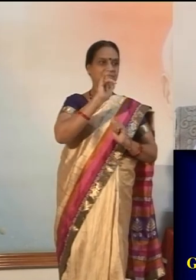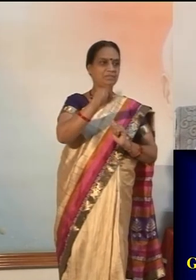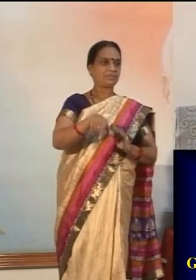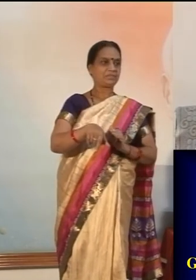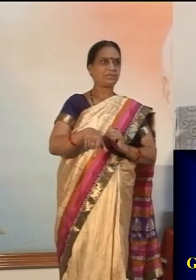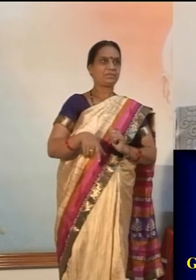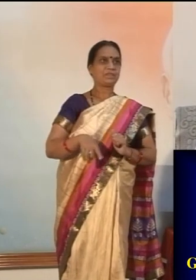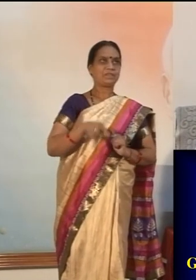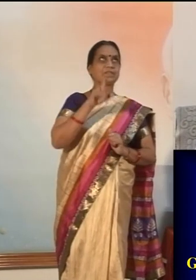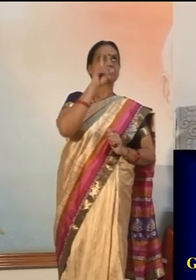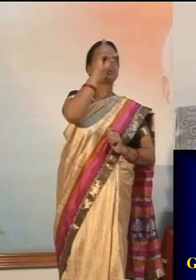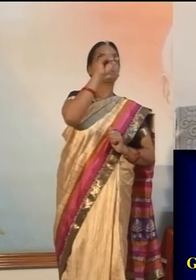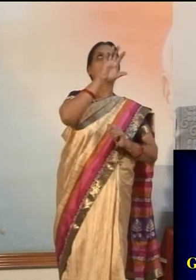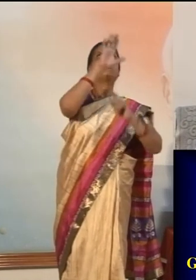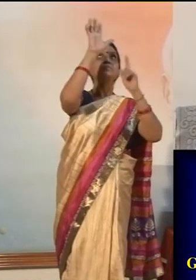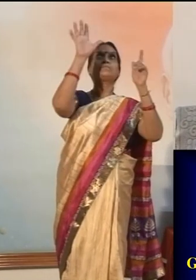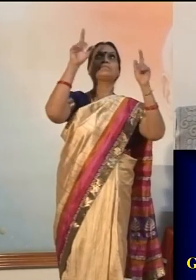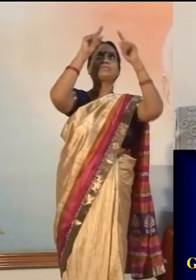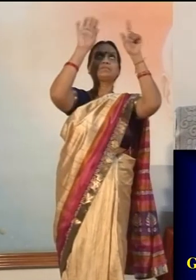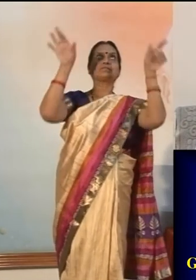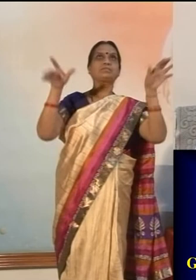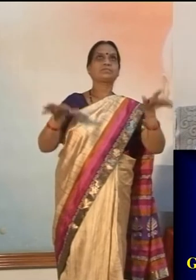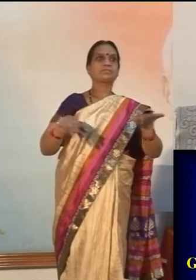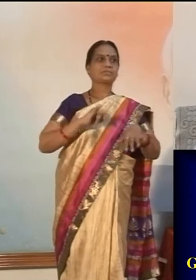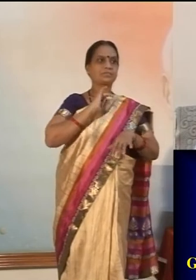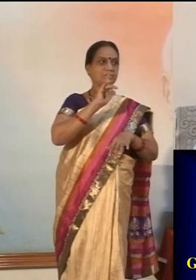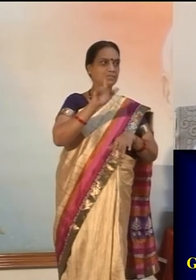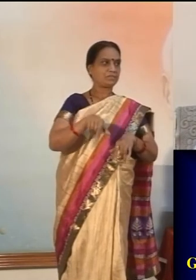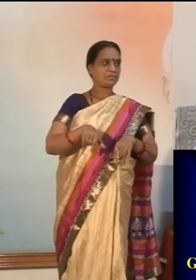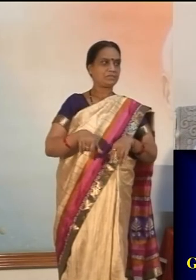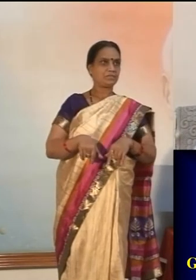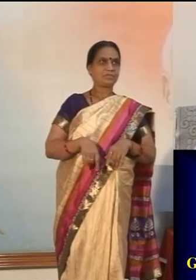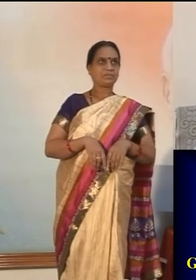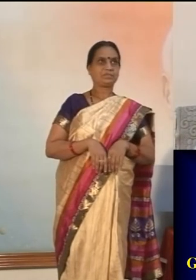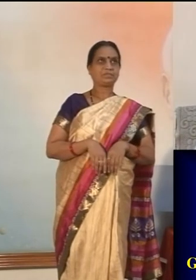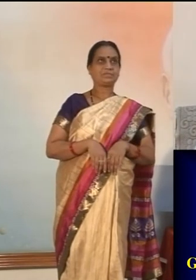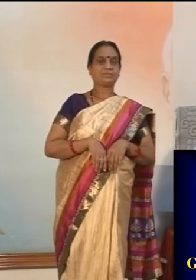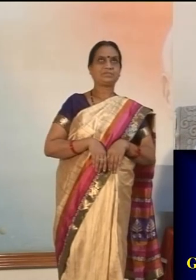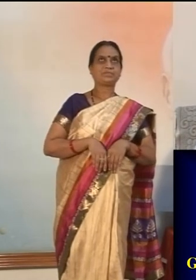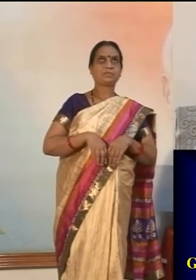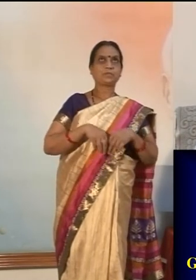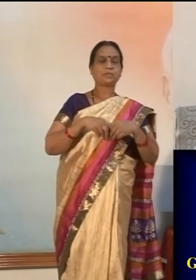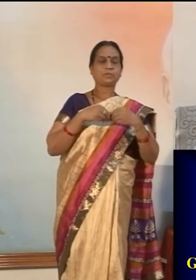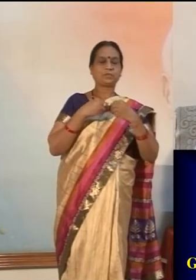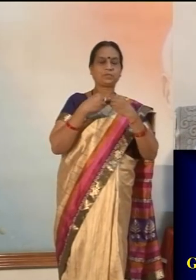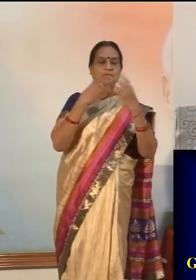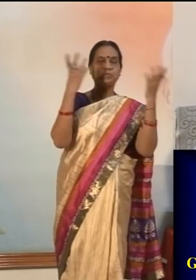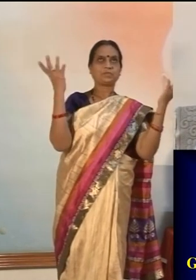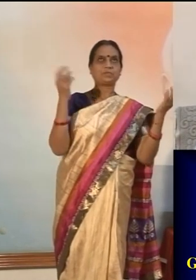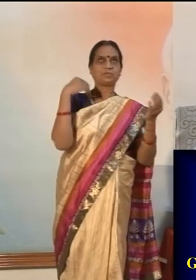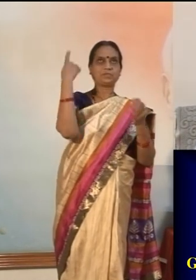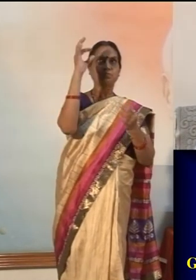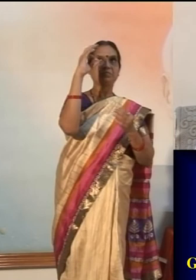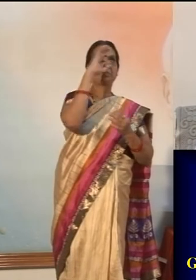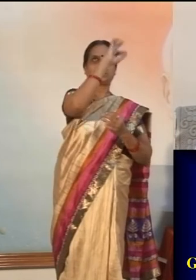वो निराकार है। बहुत सुंदर चमकती हुई ज्योति है।